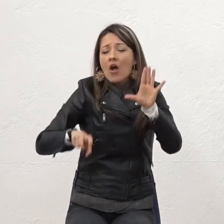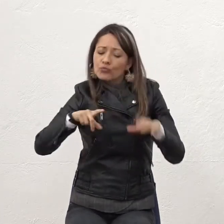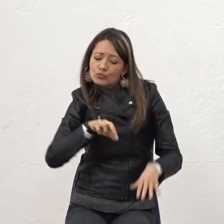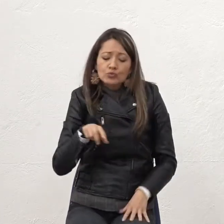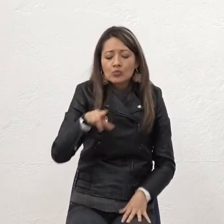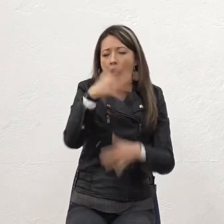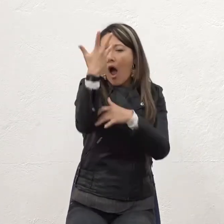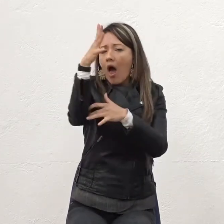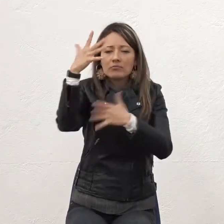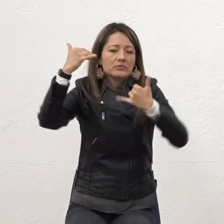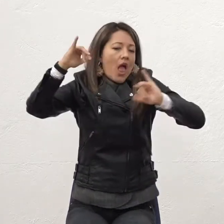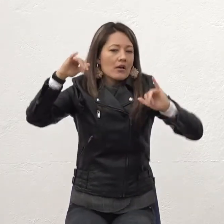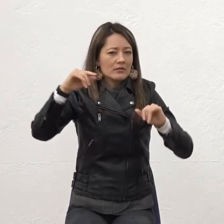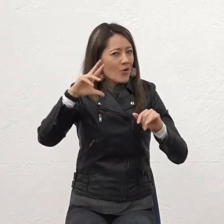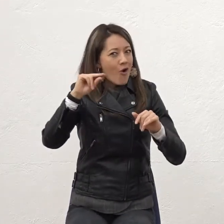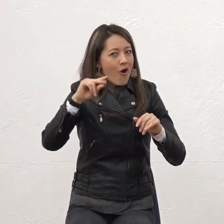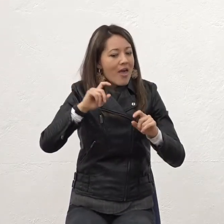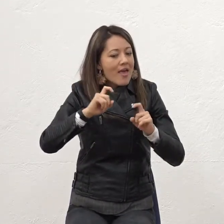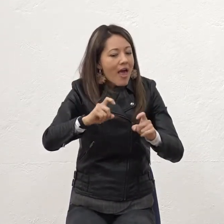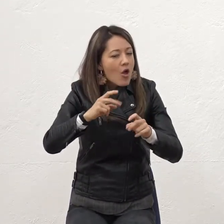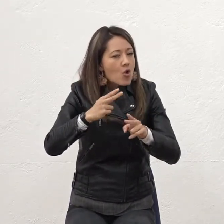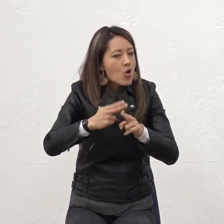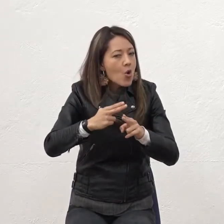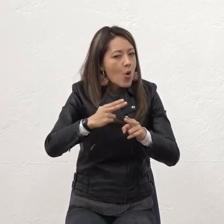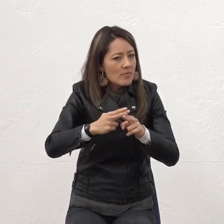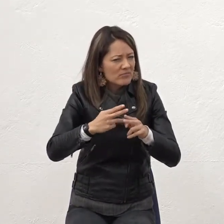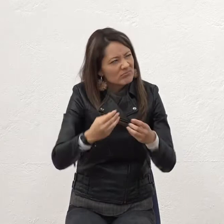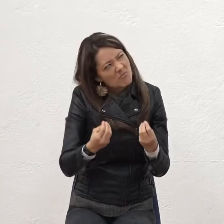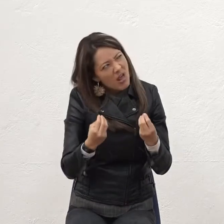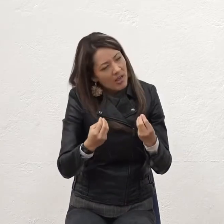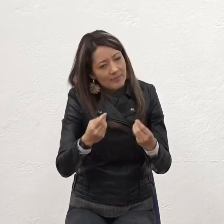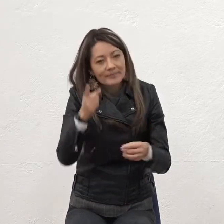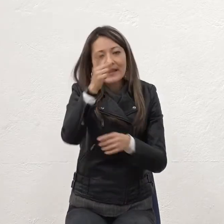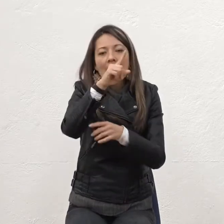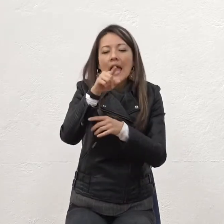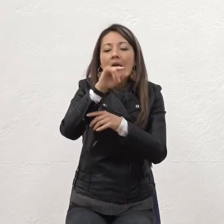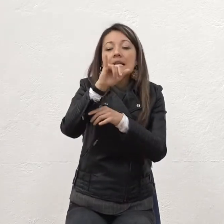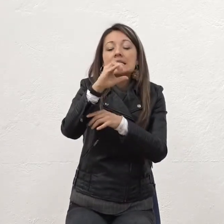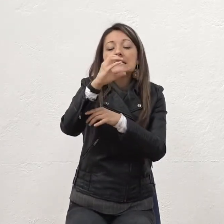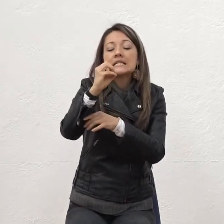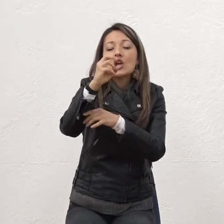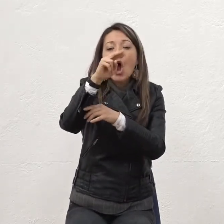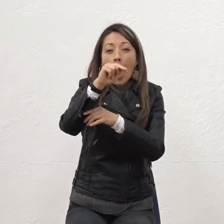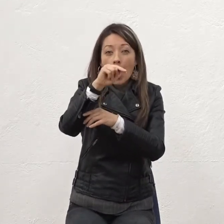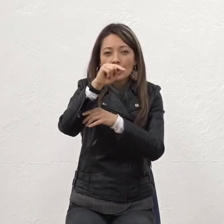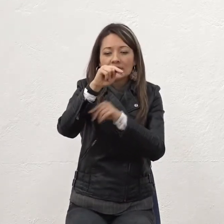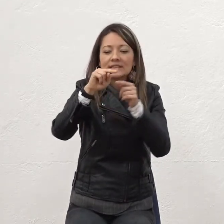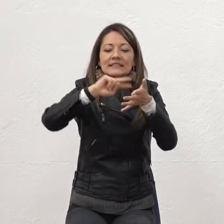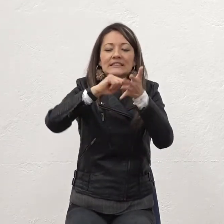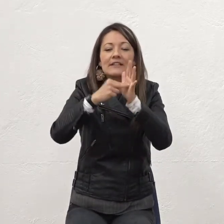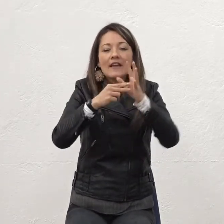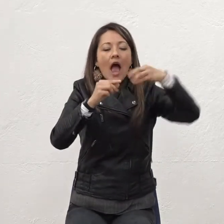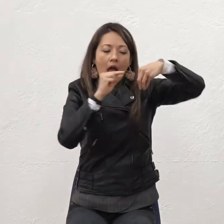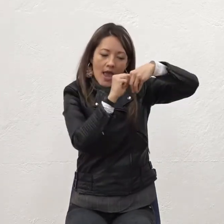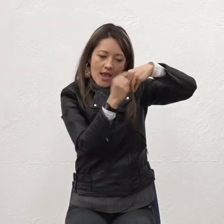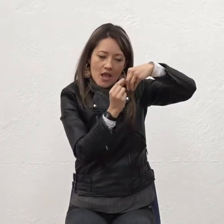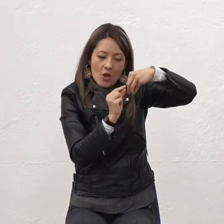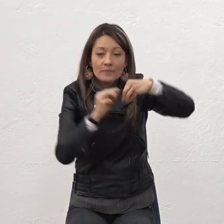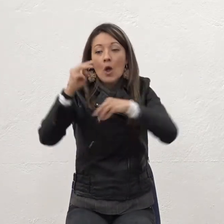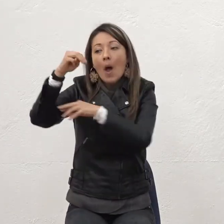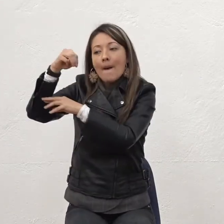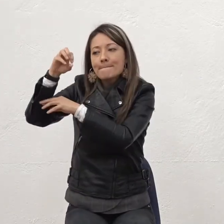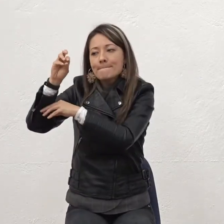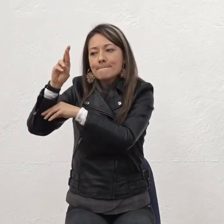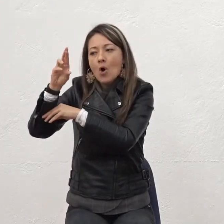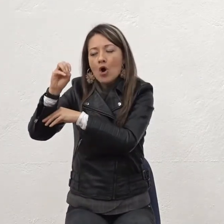Y estuve mirando y resulta que en griego, sicón significa higo y moros significa